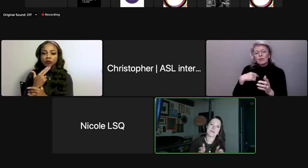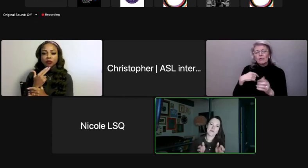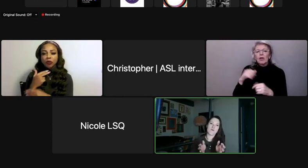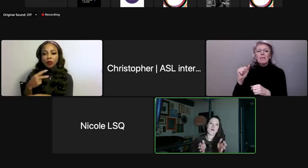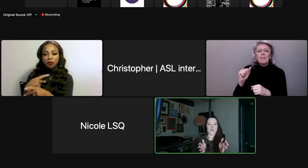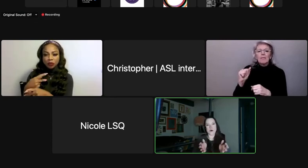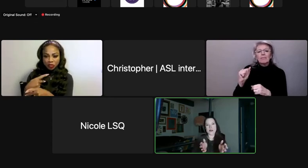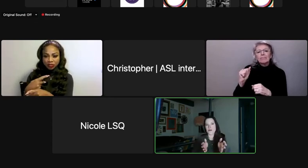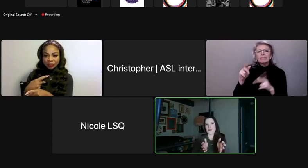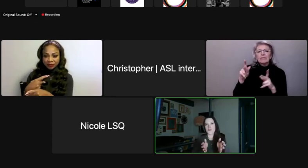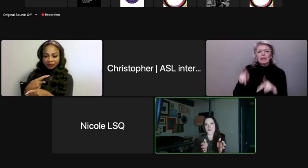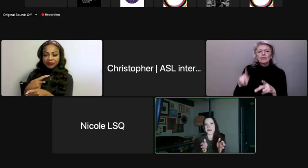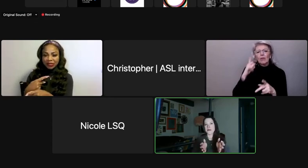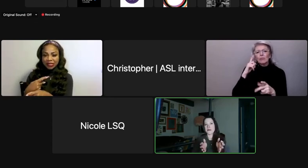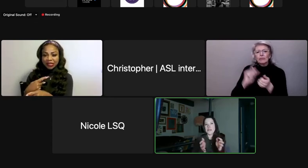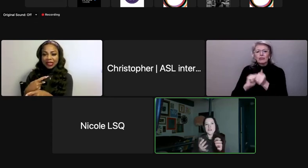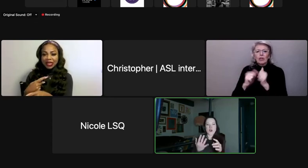et puis